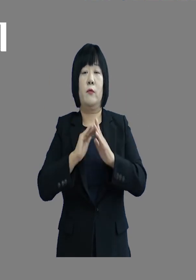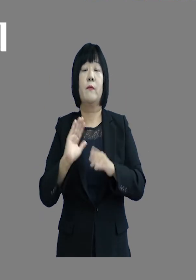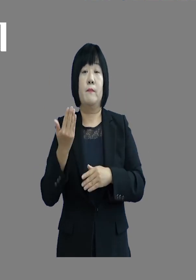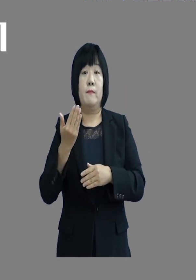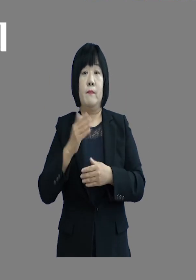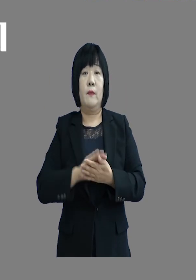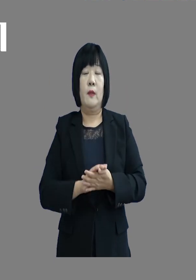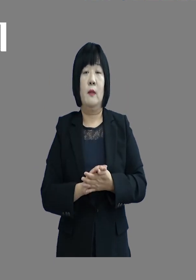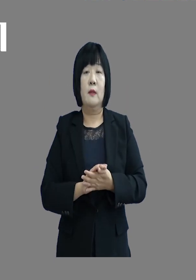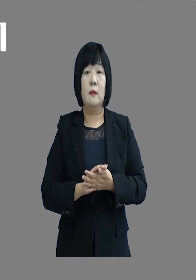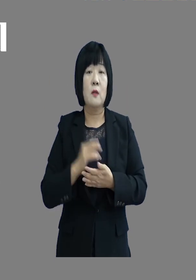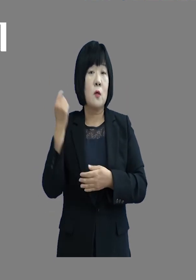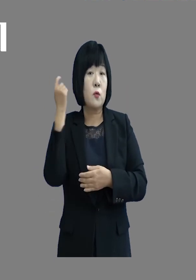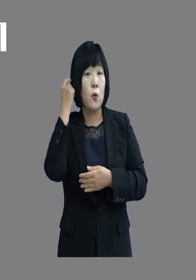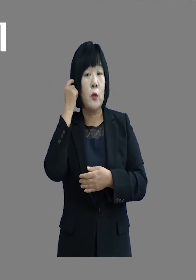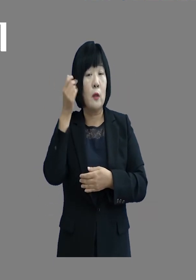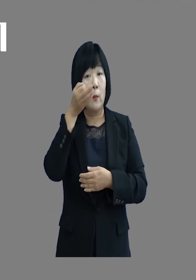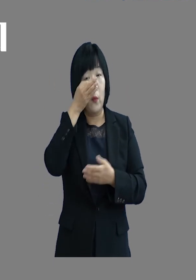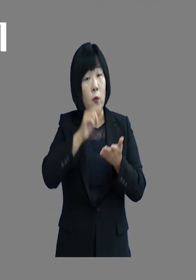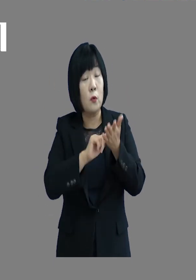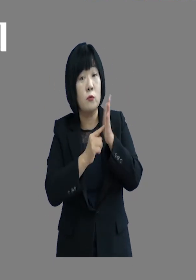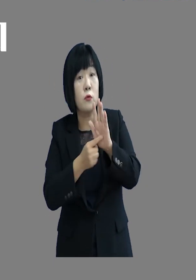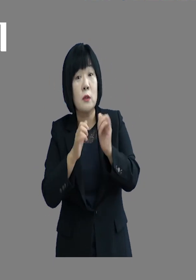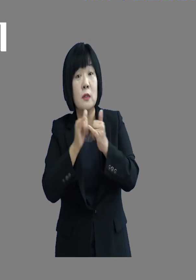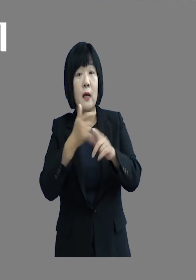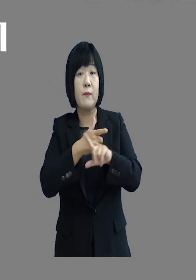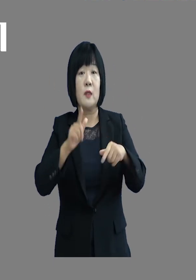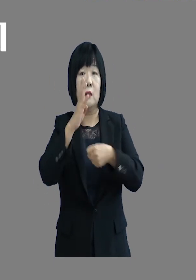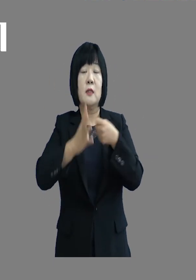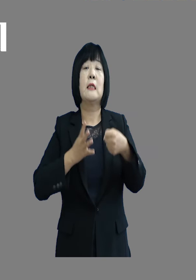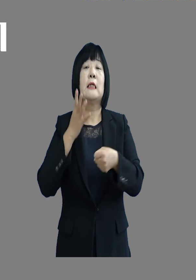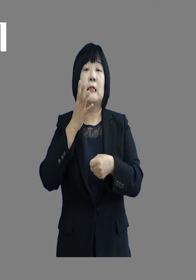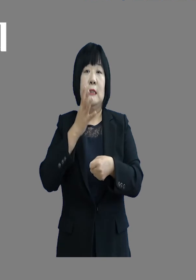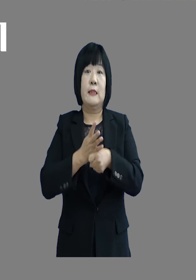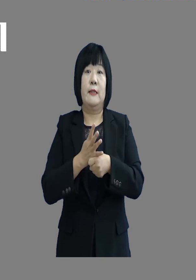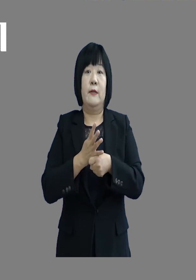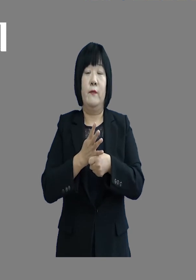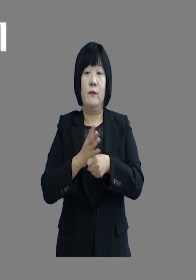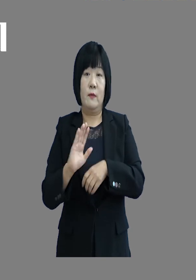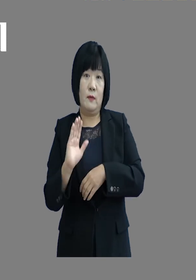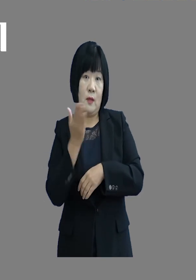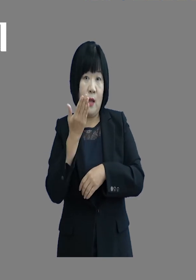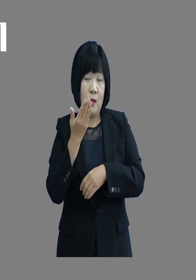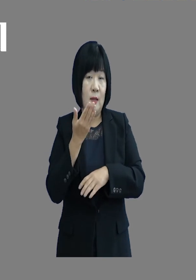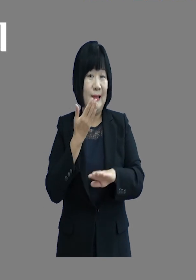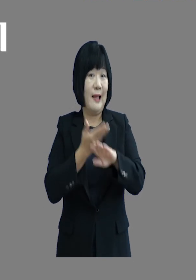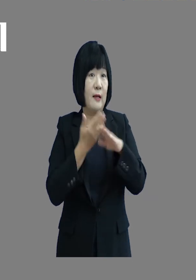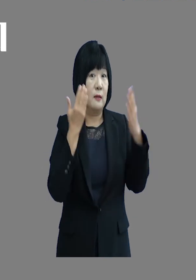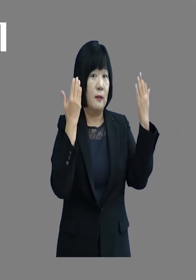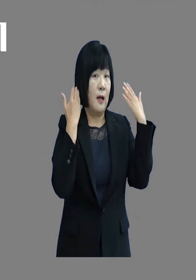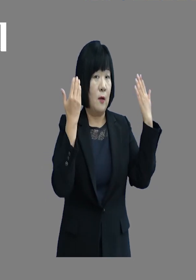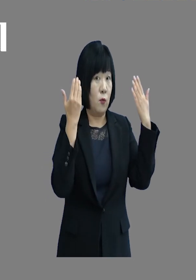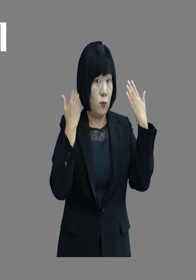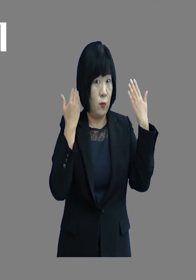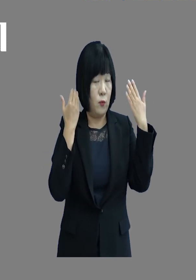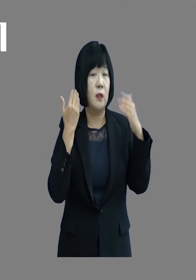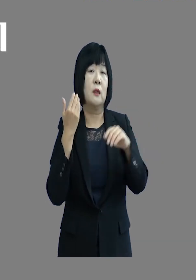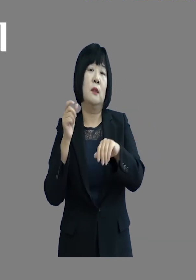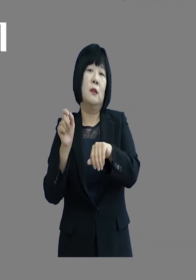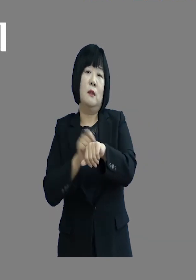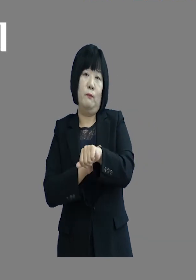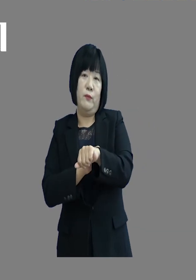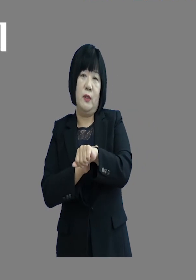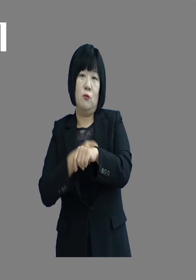이렇게 탄생한 소리를 보여주는 사람들은 이제 4년차 학교로, 특히 여느 학교와는 다른 수업 내용이 눈길을